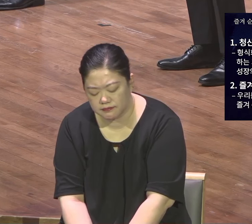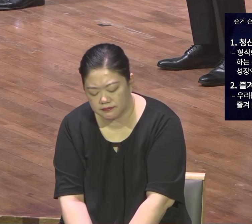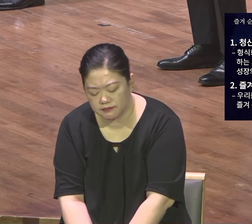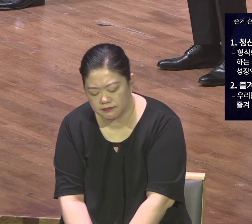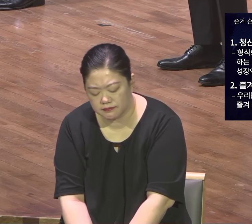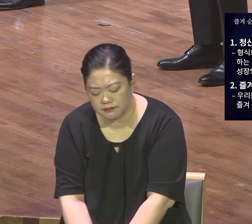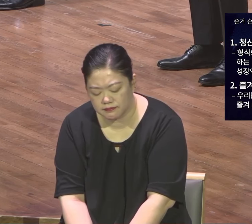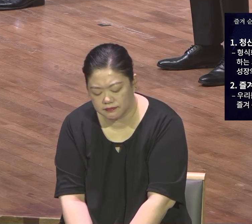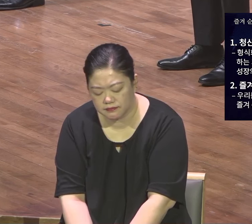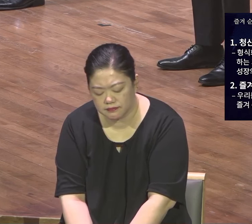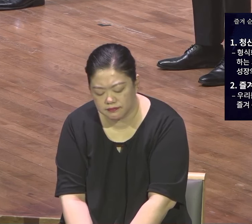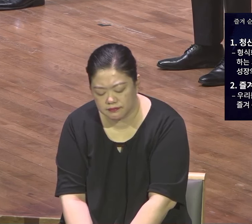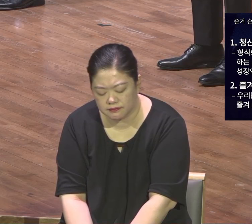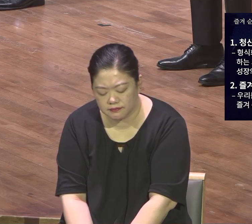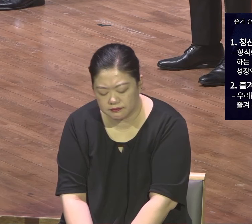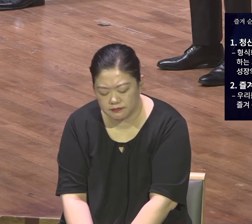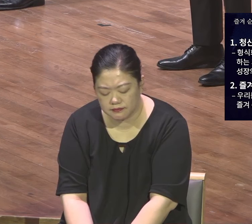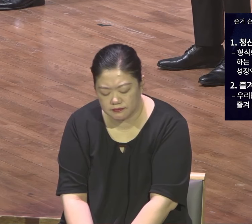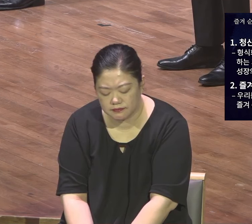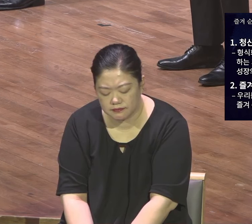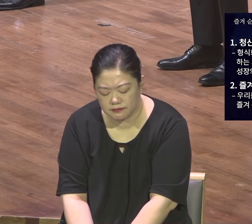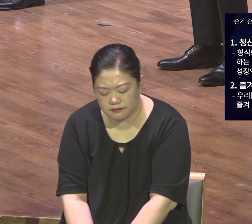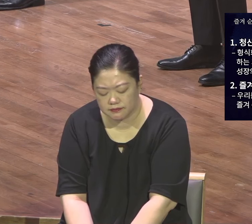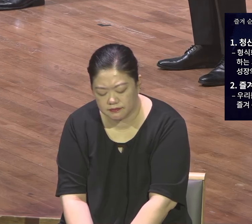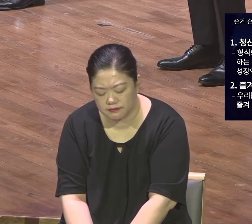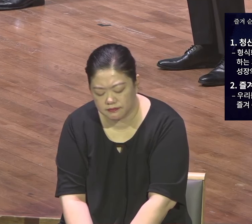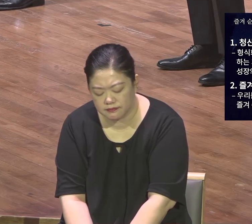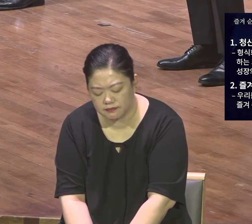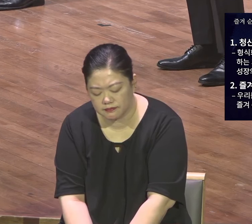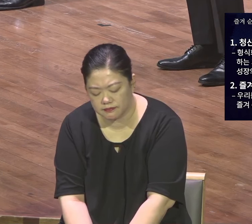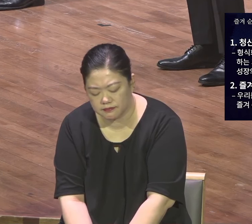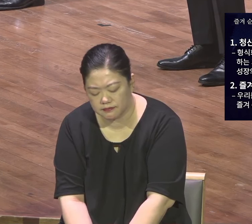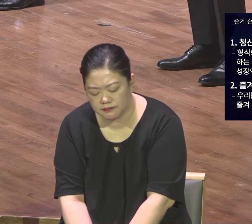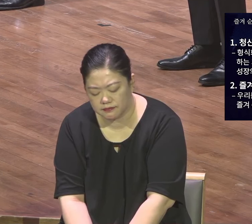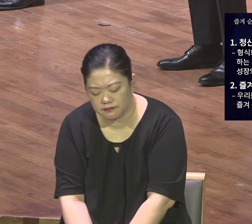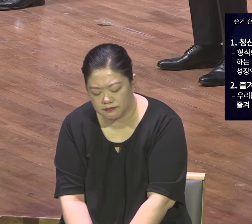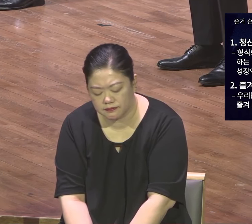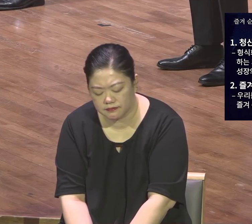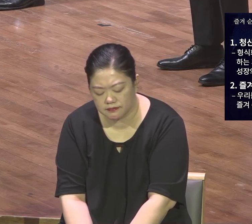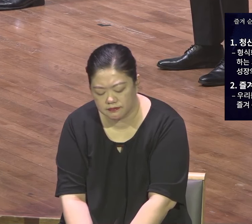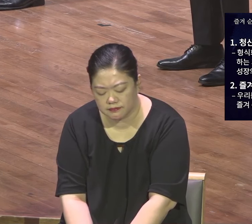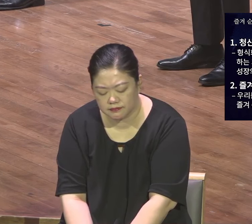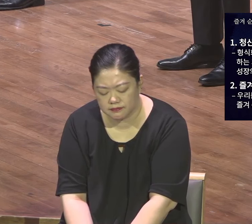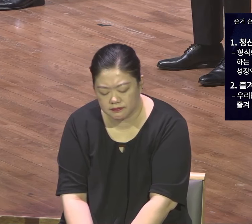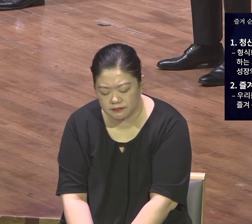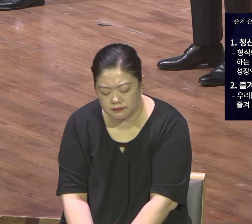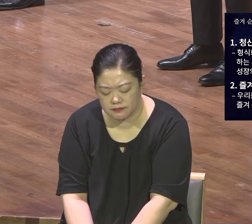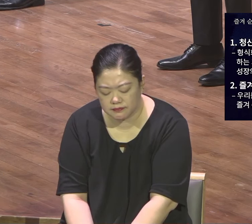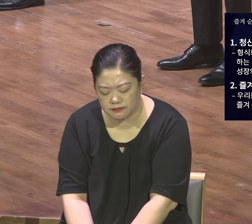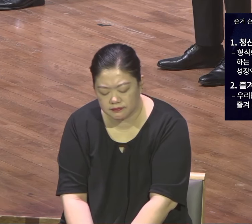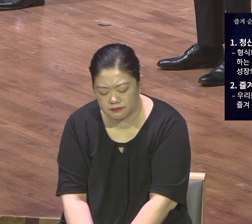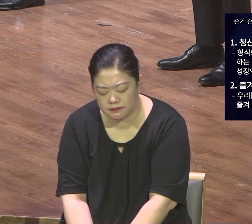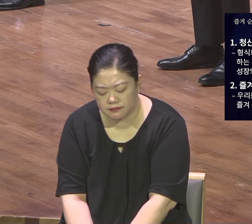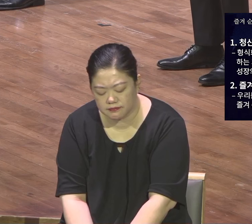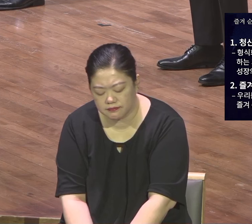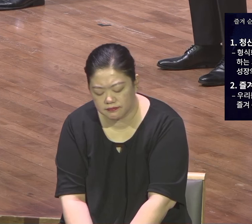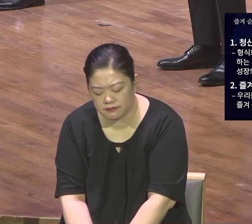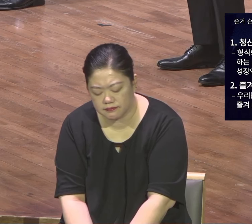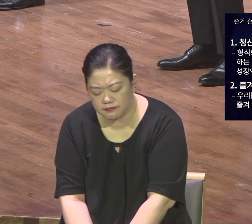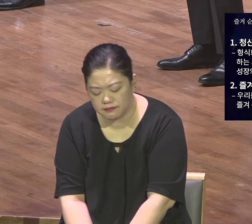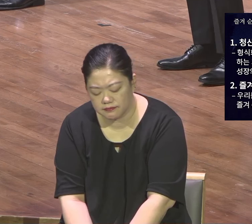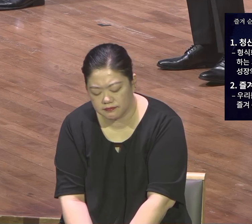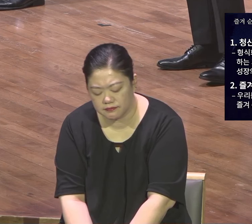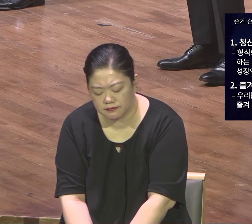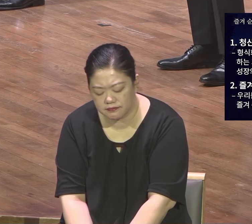부르짖어 기도하게 하여 주시옵소서. 우리가 한 마음 한 손으로 기도함으로 말미암아 내 생각과 마음과 모든 것들을 받아내고 바다의 모든